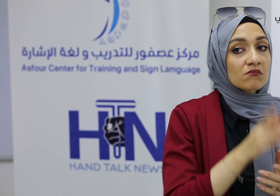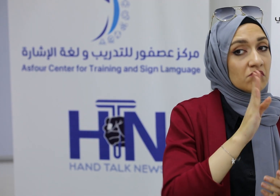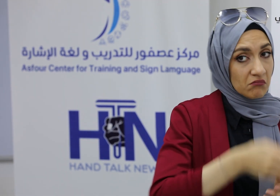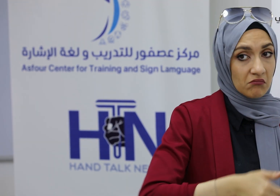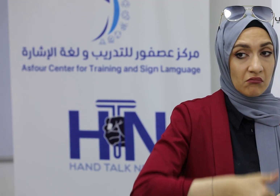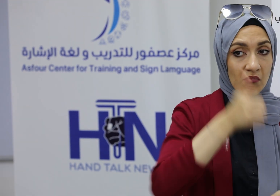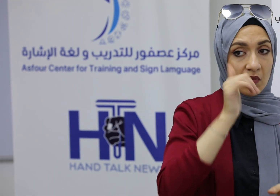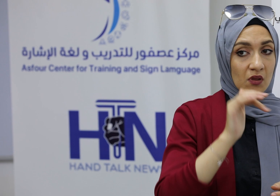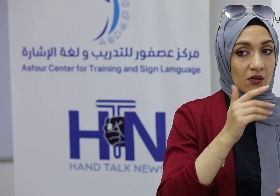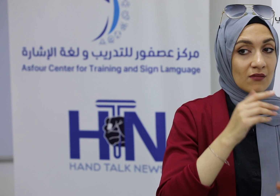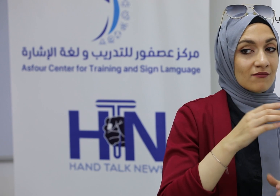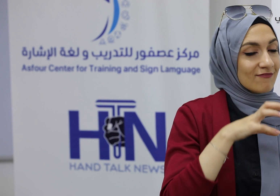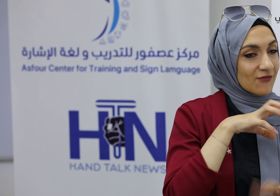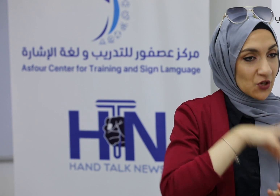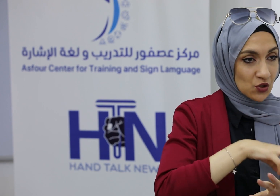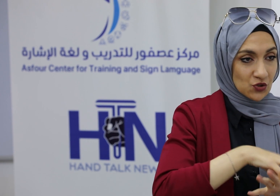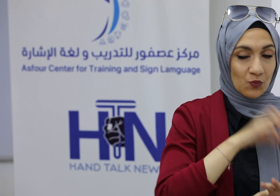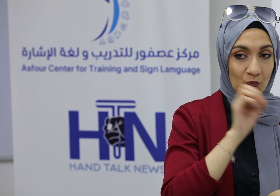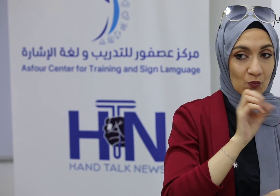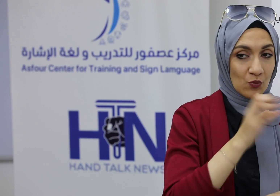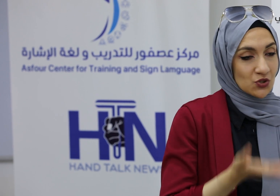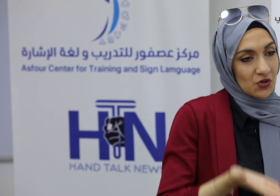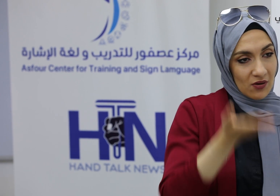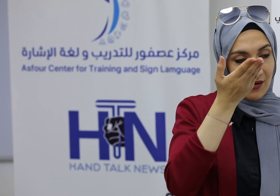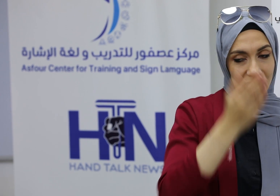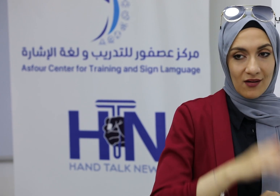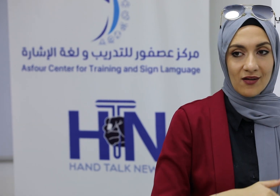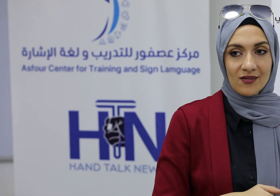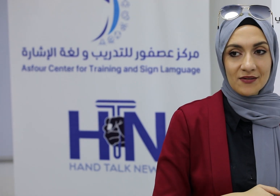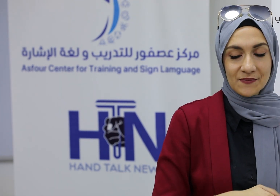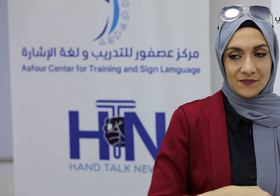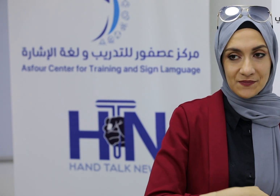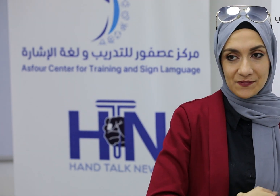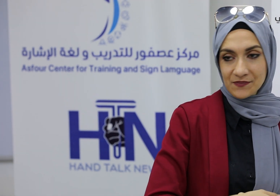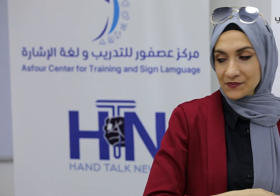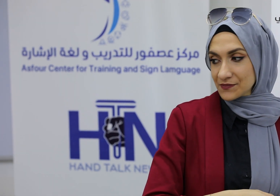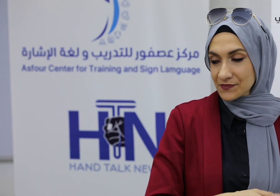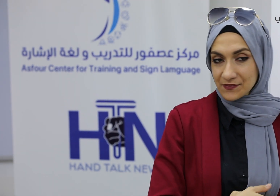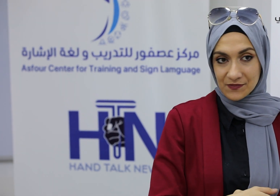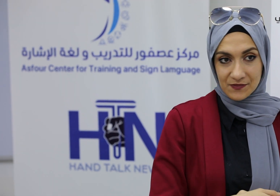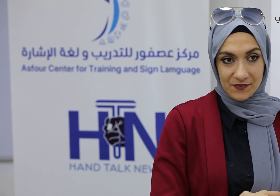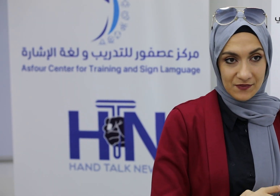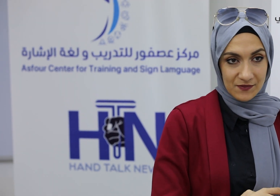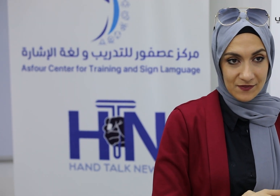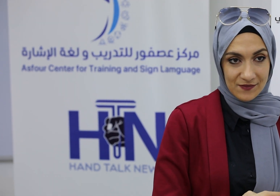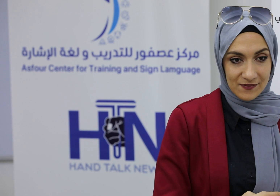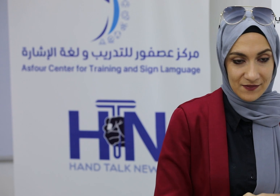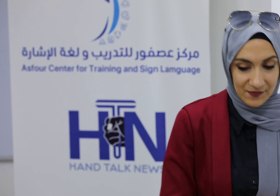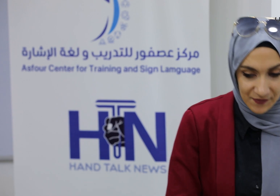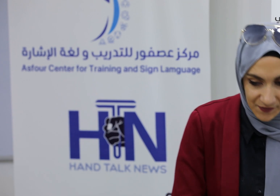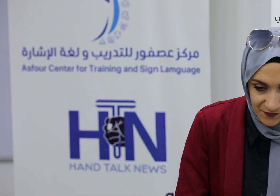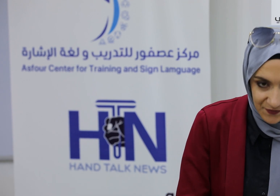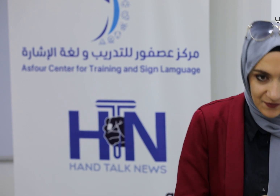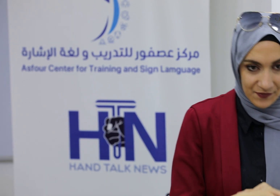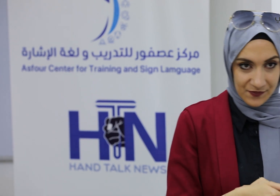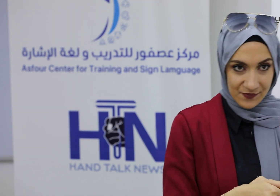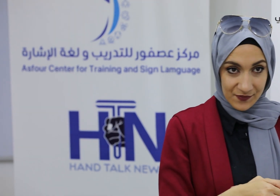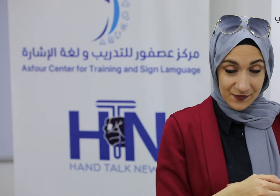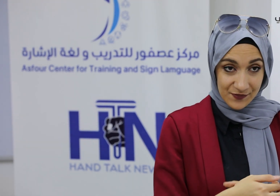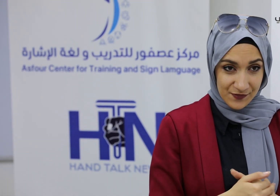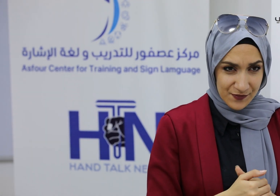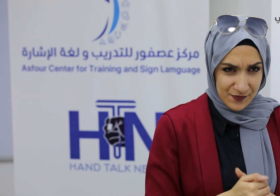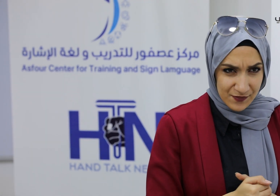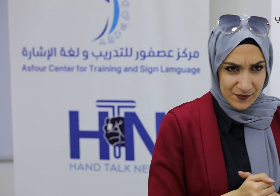تجيب معدل وهي ما شاء الله بالجامعة أبدا بتشوفها بتحكي معها. صد حسام؟ أنا حسام عاطل غنان تعليم.